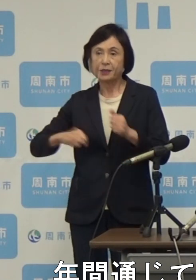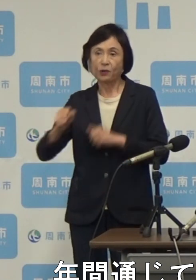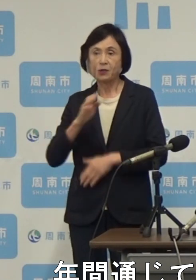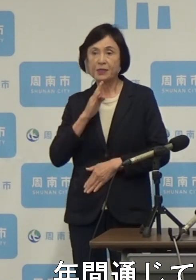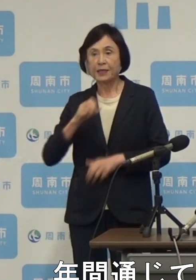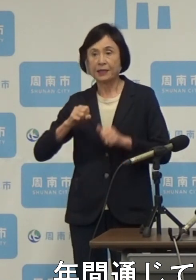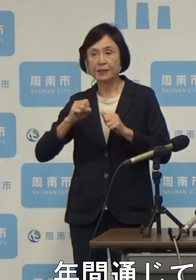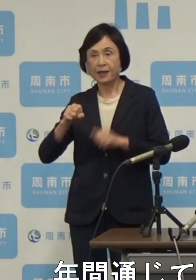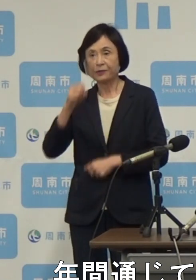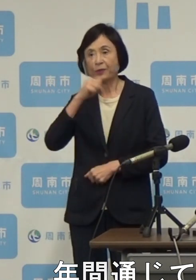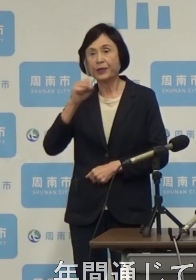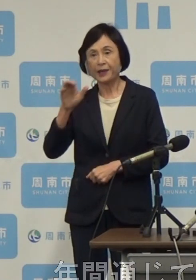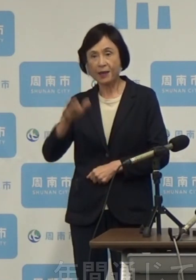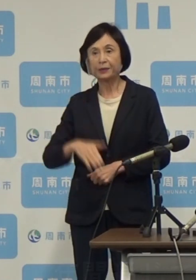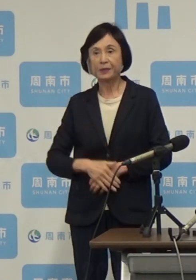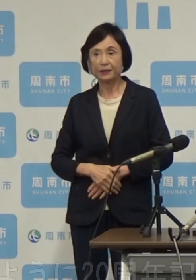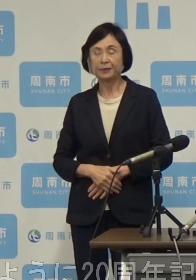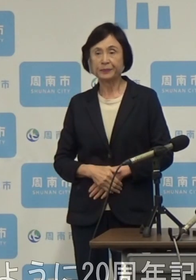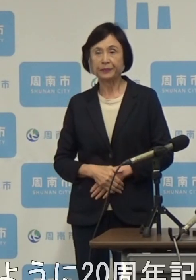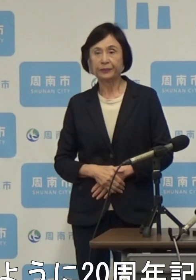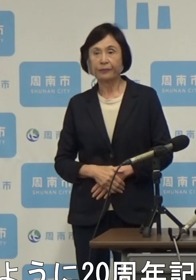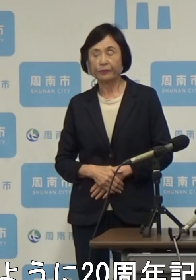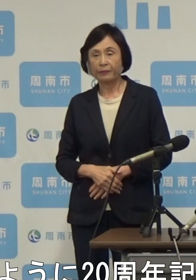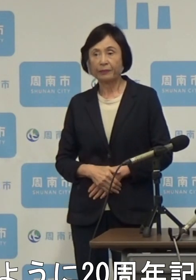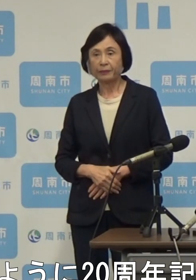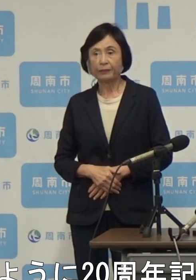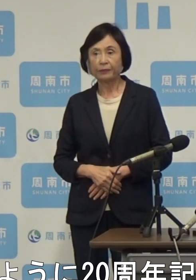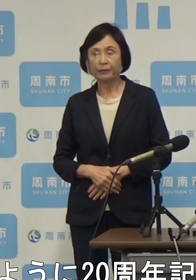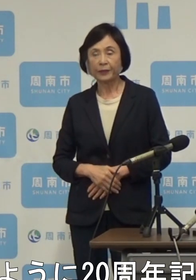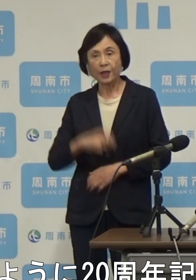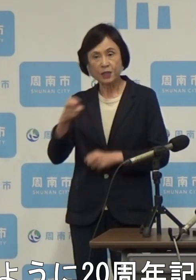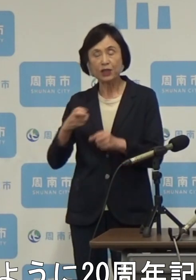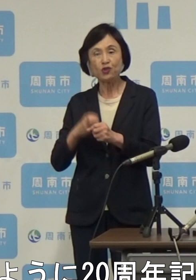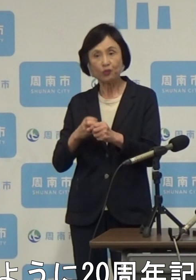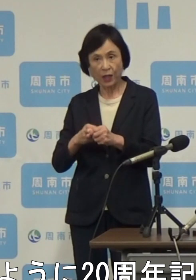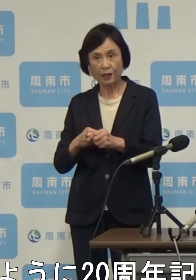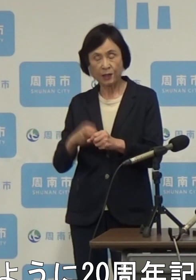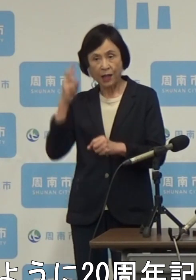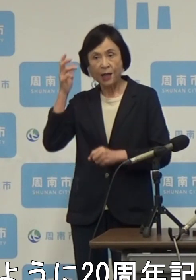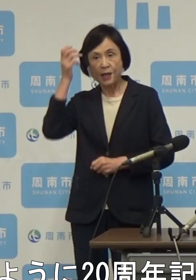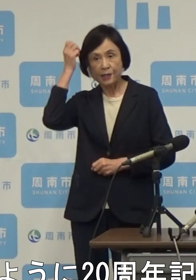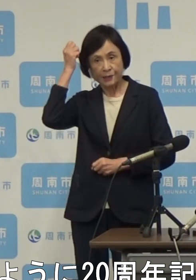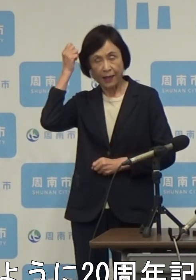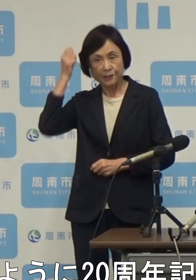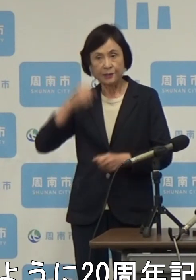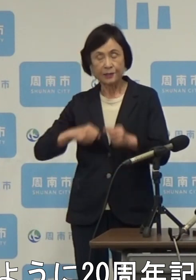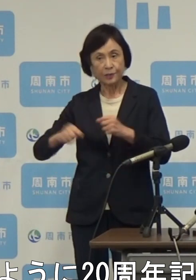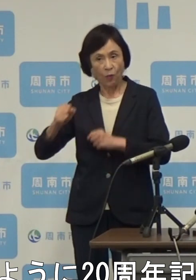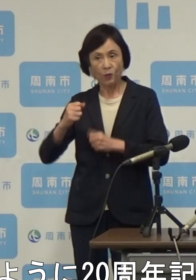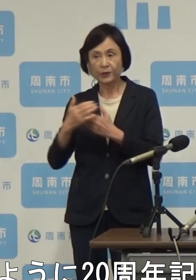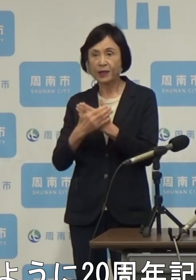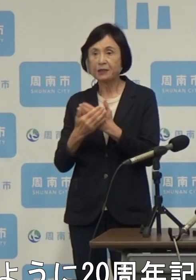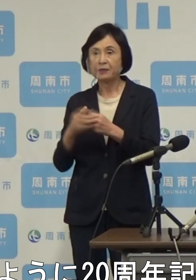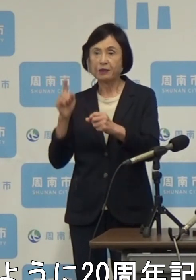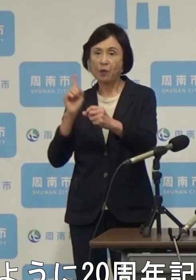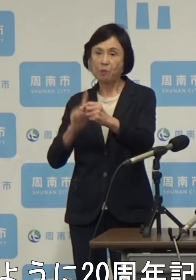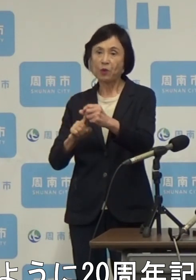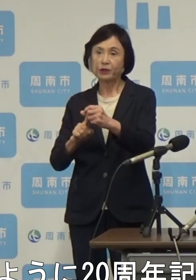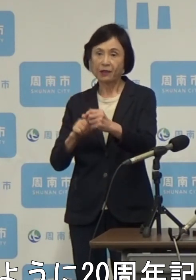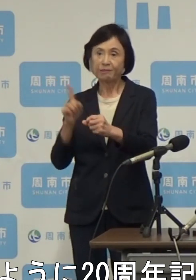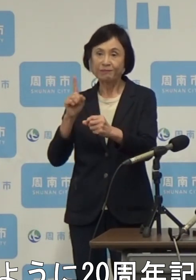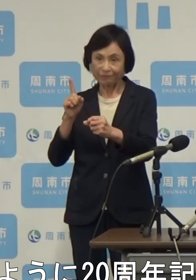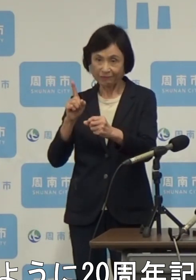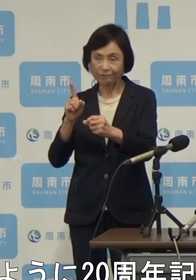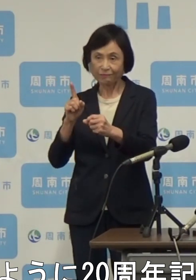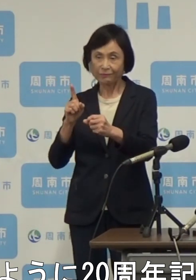施する予定にしております。このように20周年記念事業の大きな目的でもあ